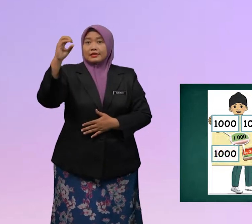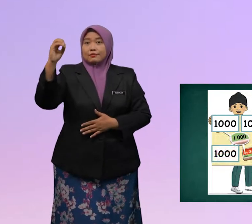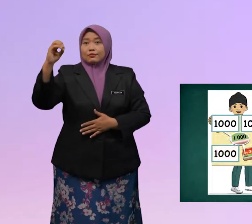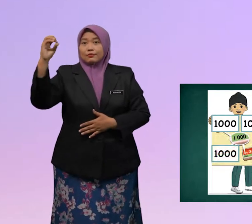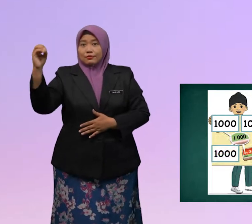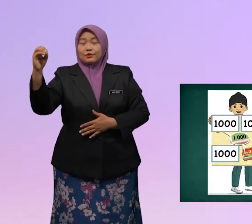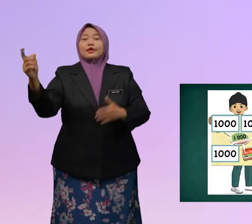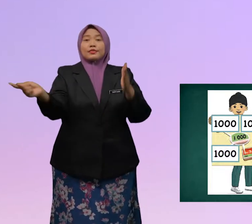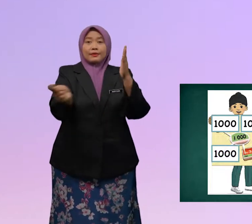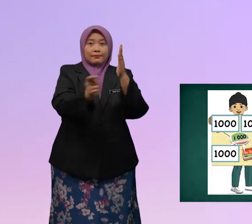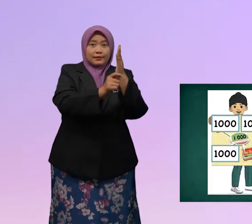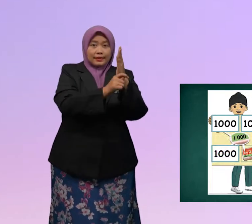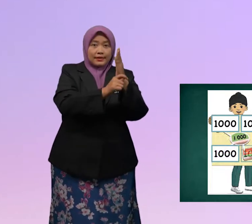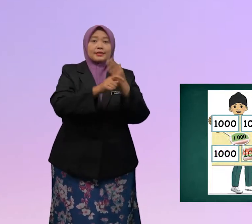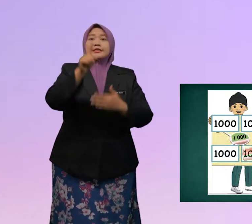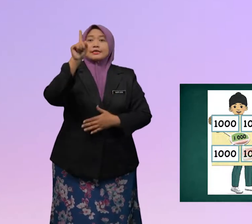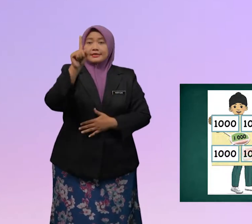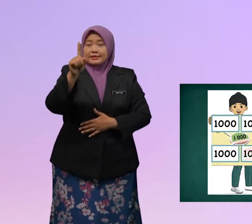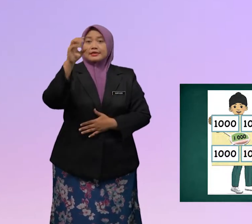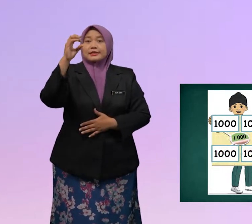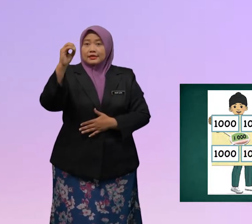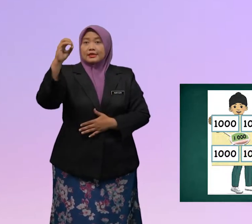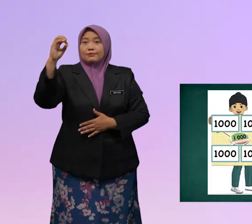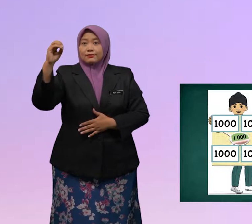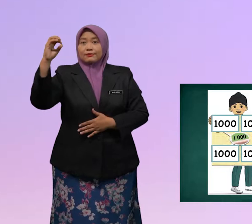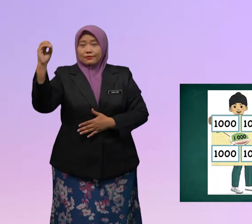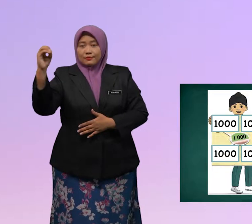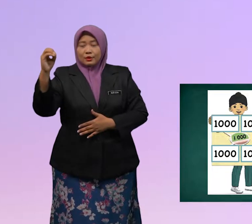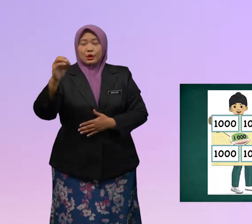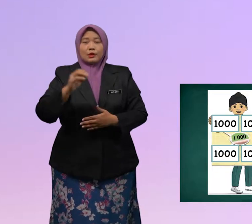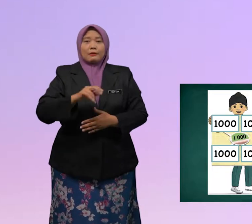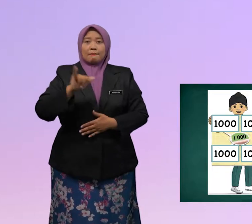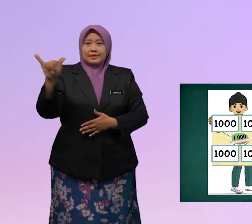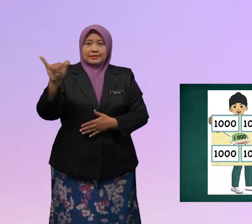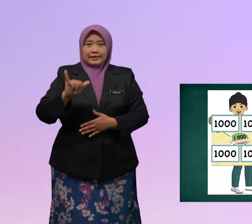1,000 tambah 1,000 menjadi